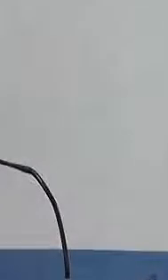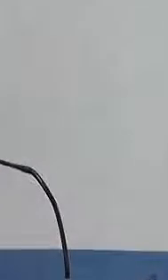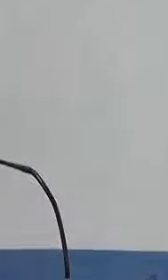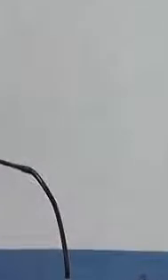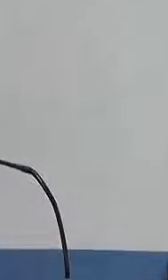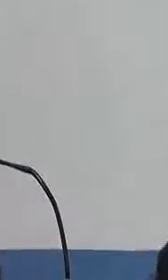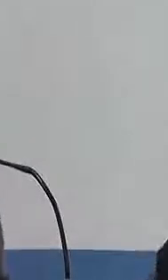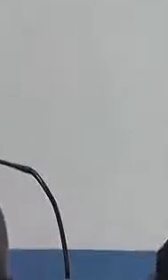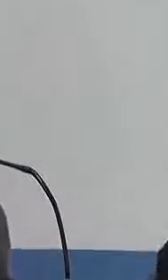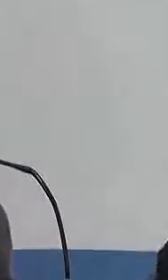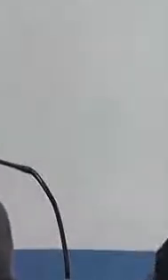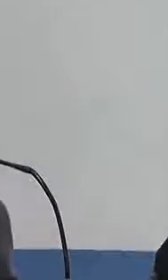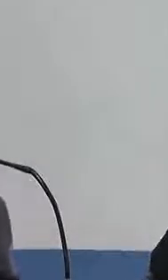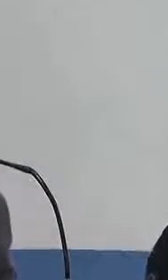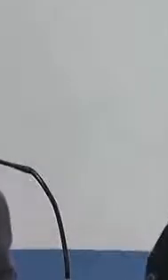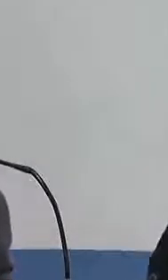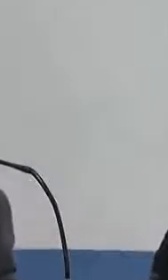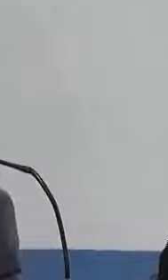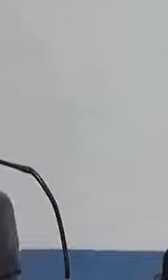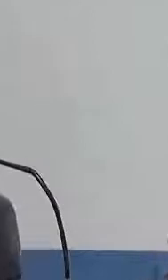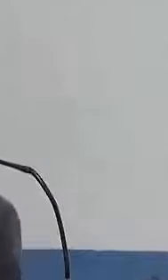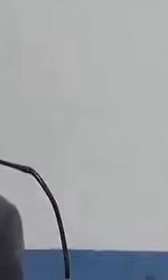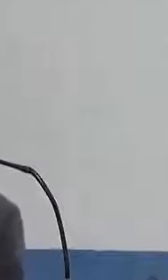R$ 2.400. R$ 2.400.